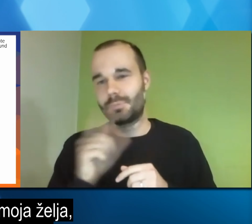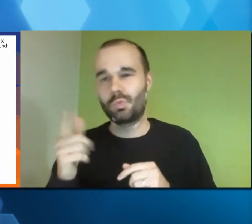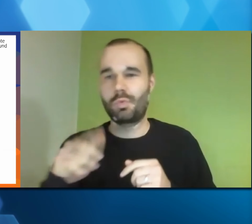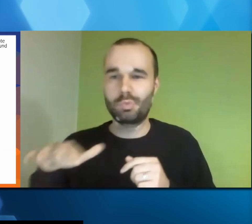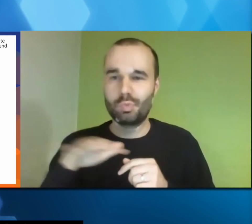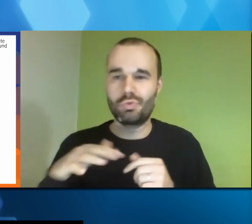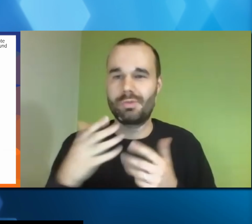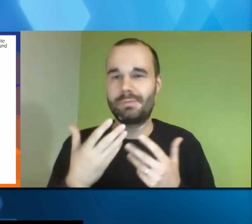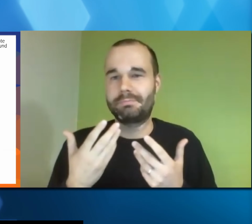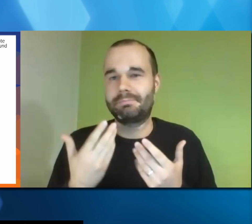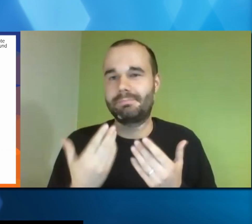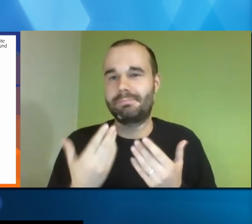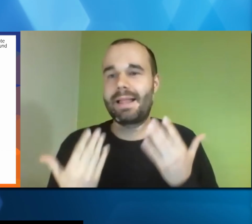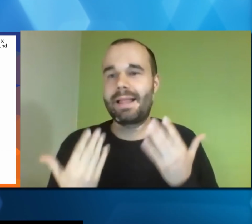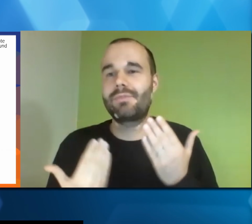delal.